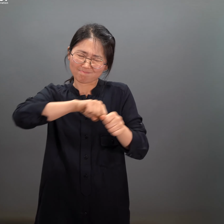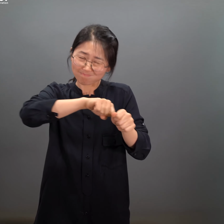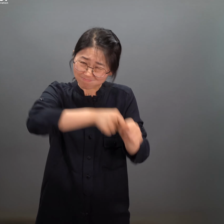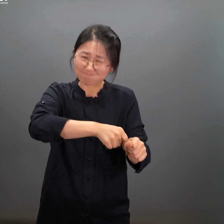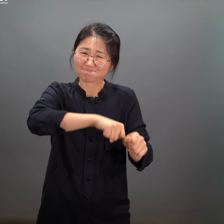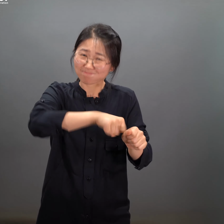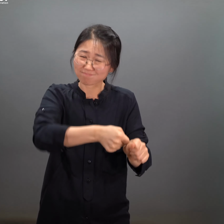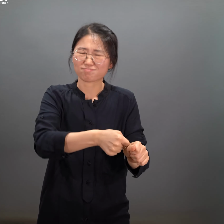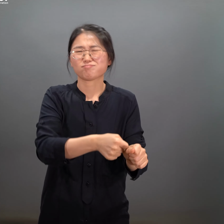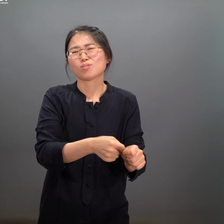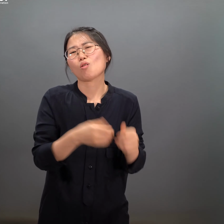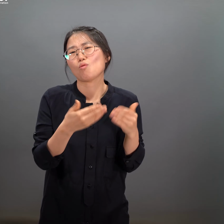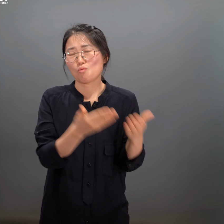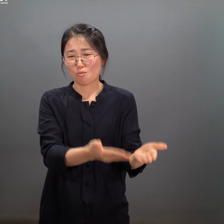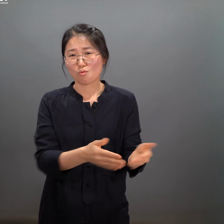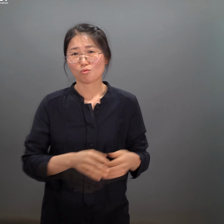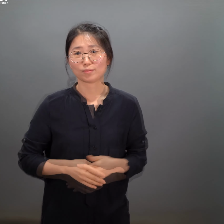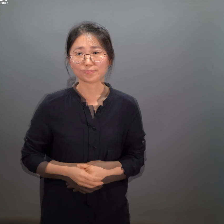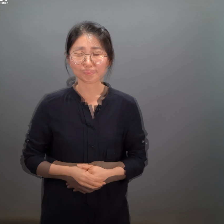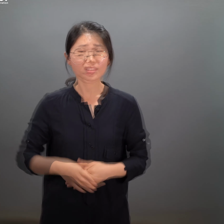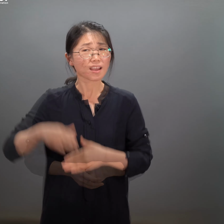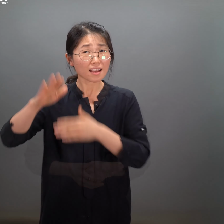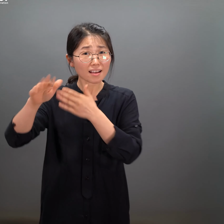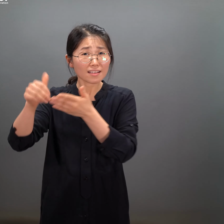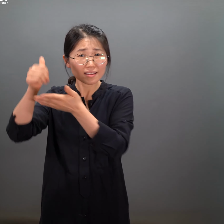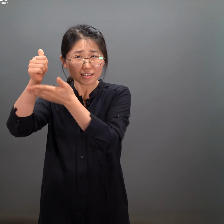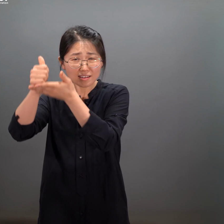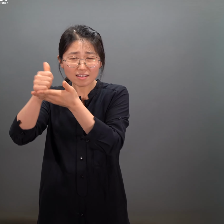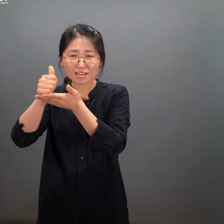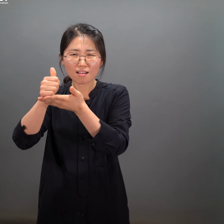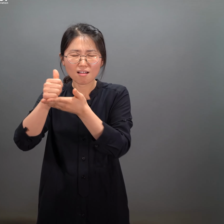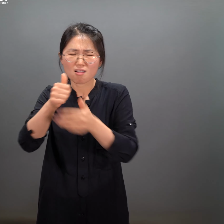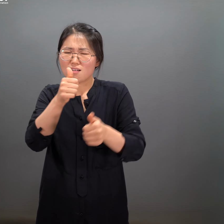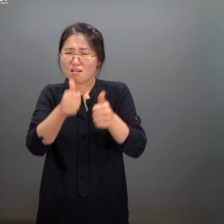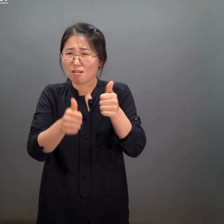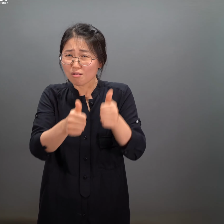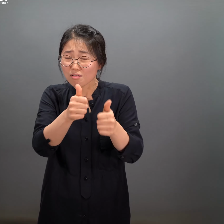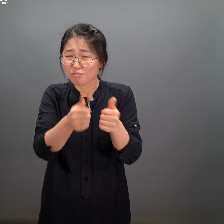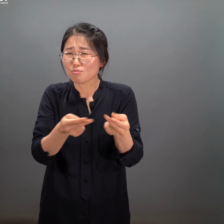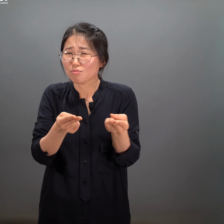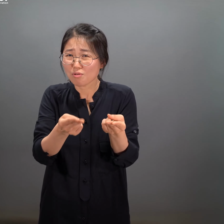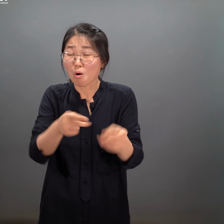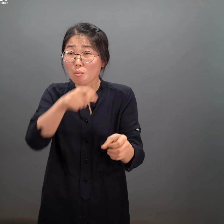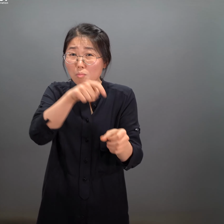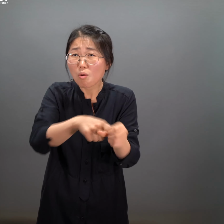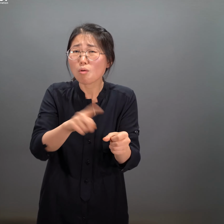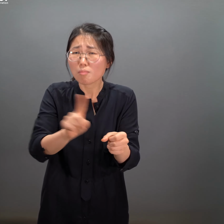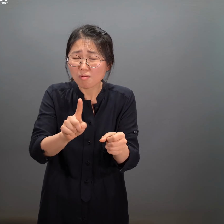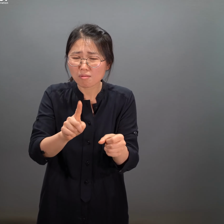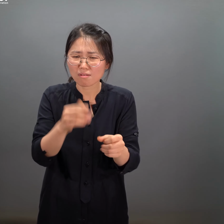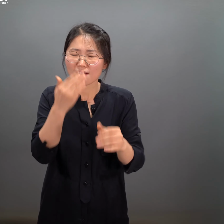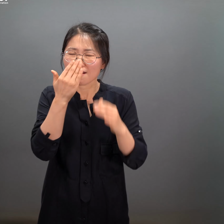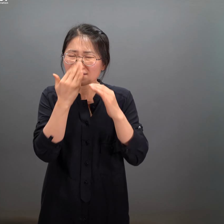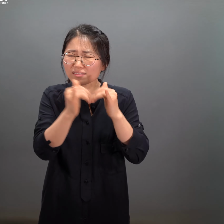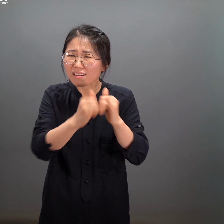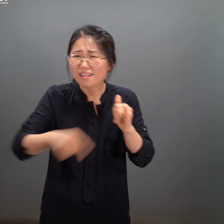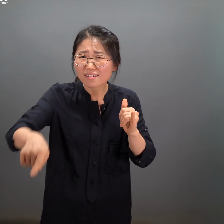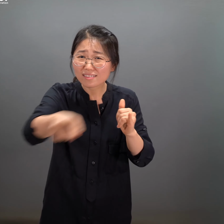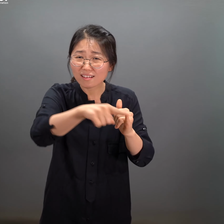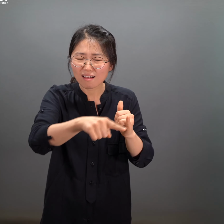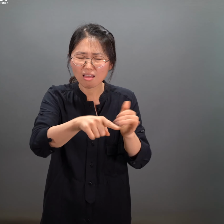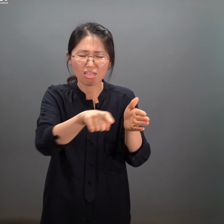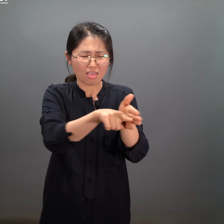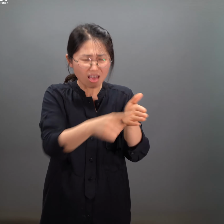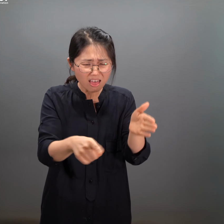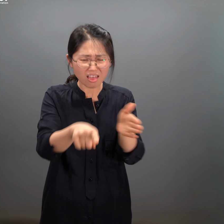사람들을 꾸짖으셨습니다. 하나님이 시험하시는 이유는요, 이스라엘 백성들을 저 나락으로 떨어뜨리기 위한 것이 아니고요.